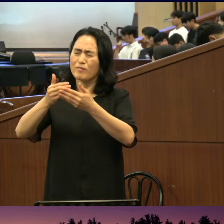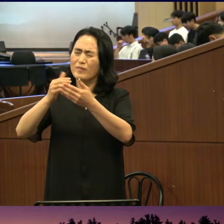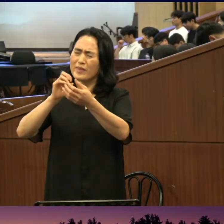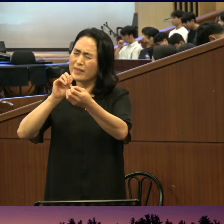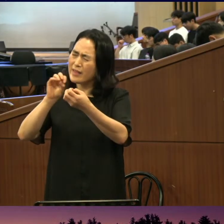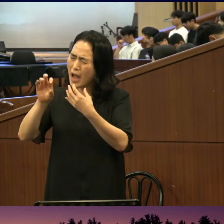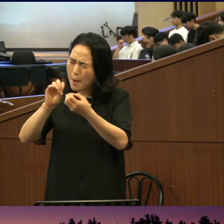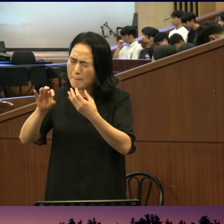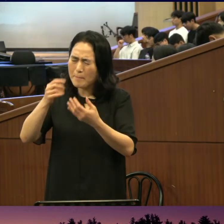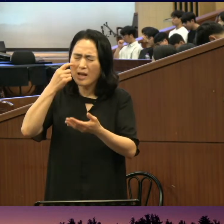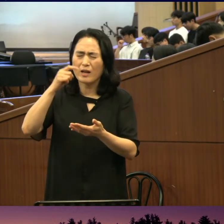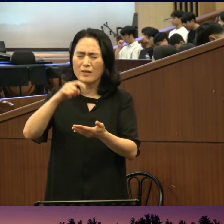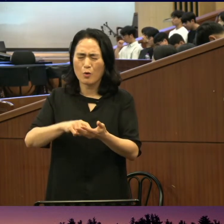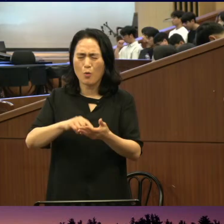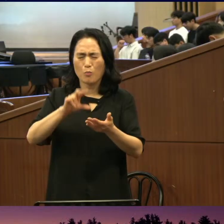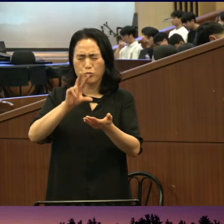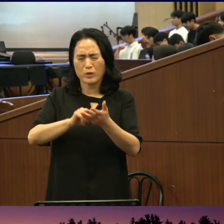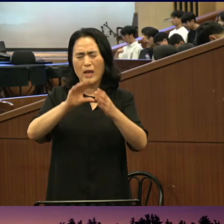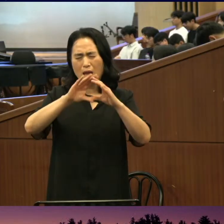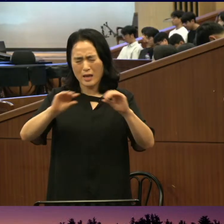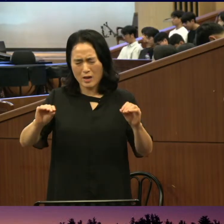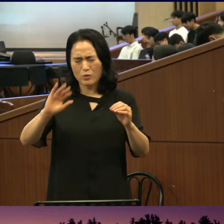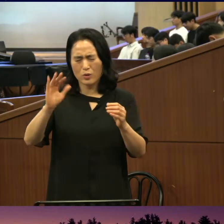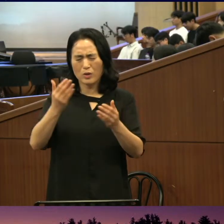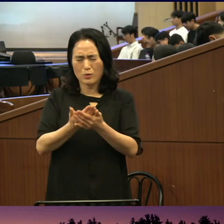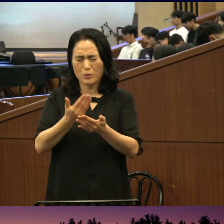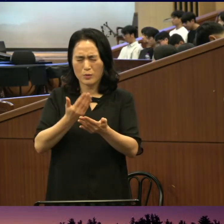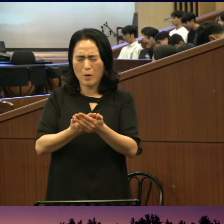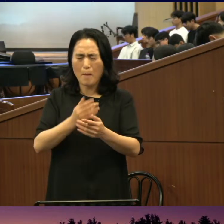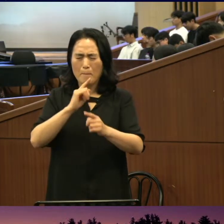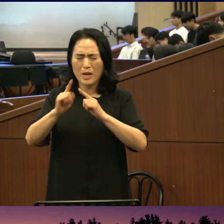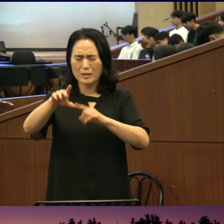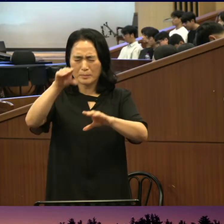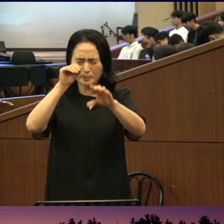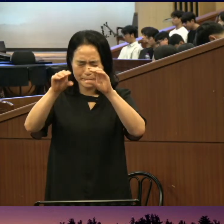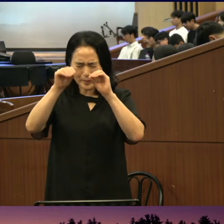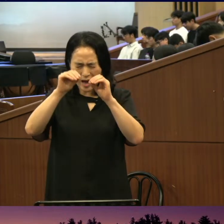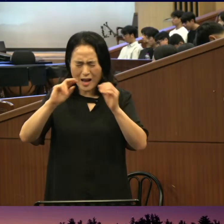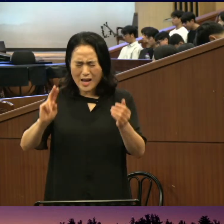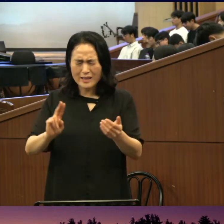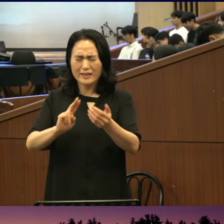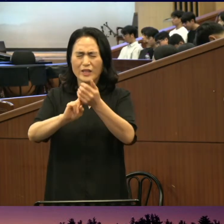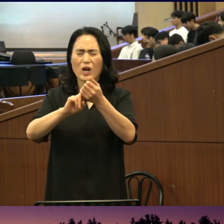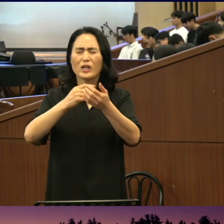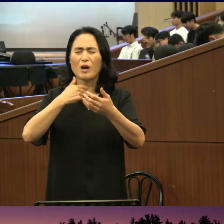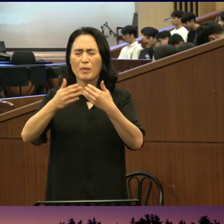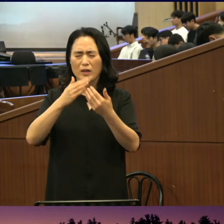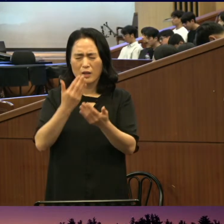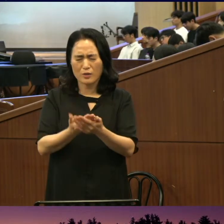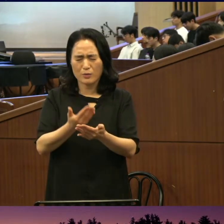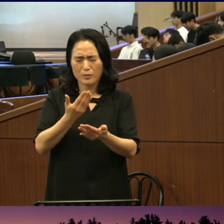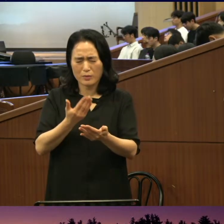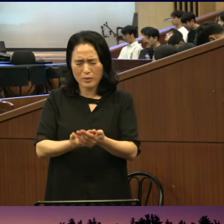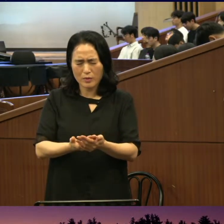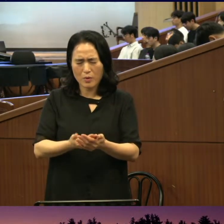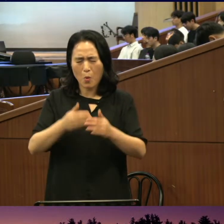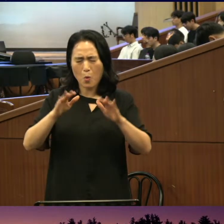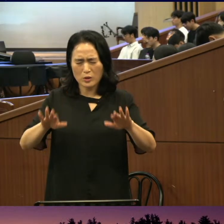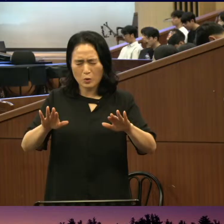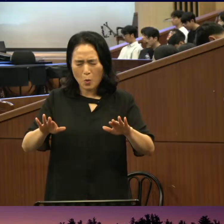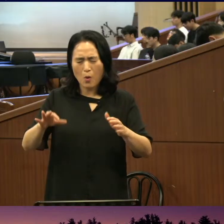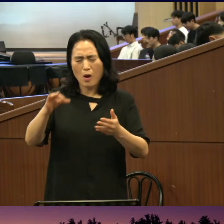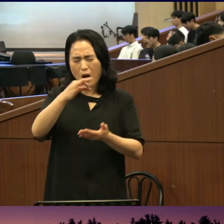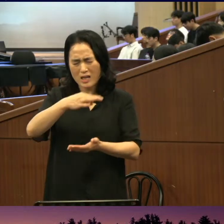밤 되게 하여 주시고 말씀을 듣는 가운데 기적의 역사가 일어나게 하여 주시옵소서. 오늘 또 헌금을 드리는